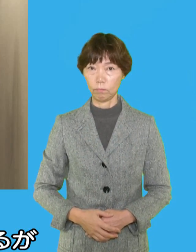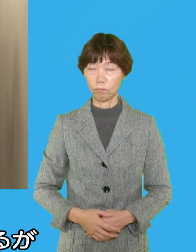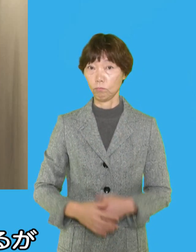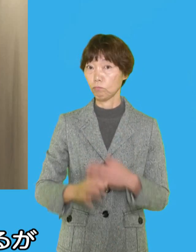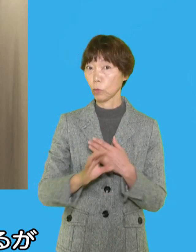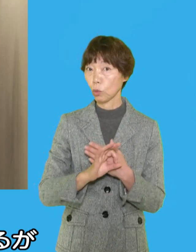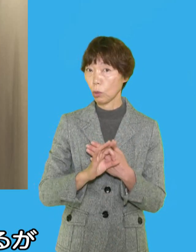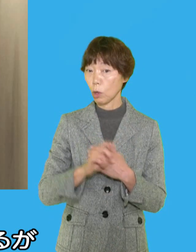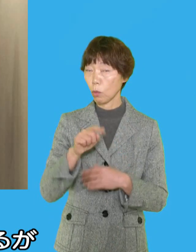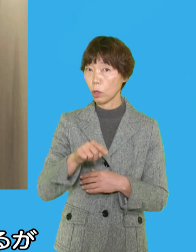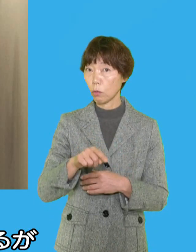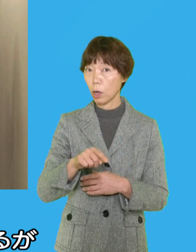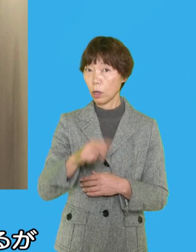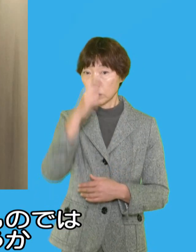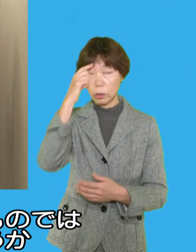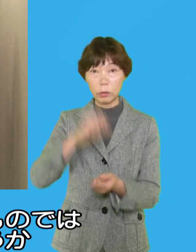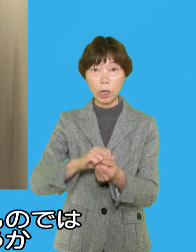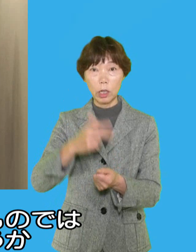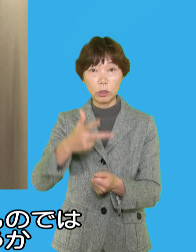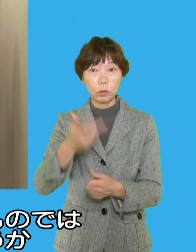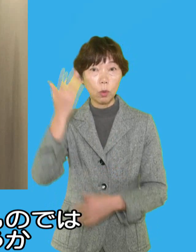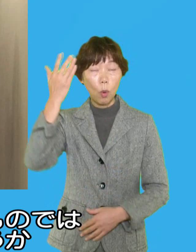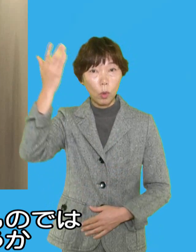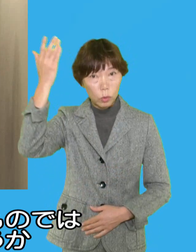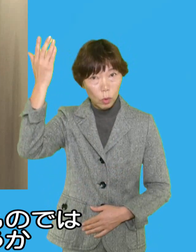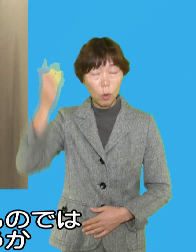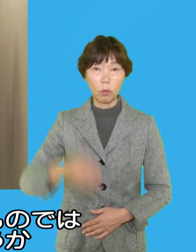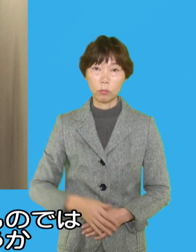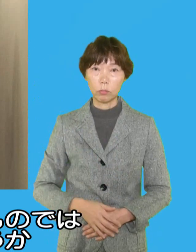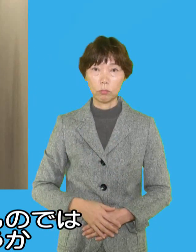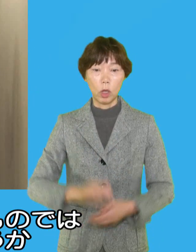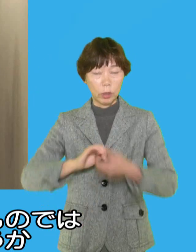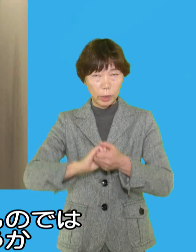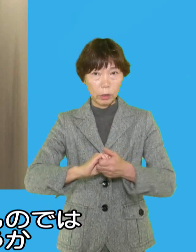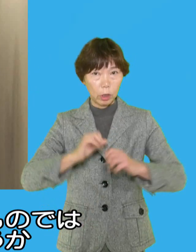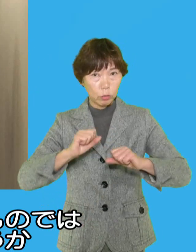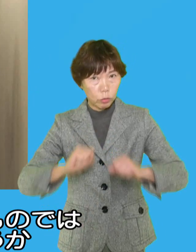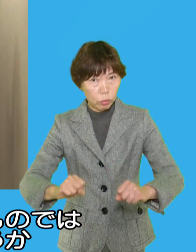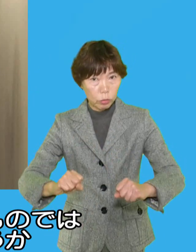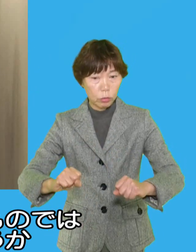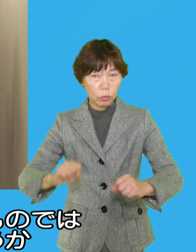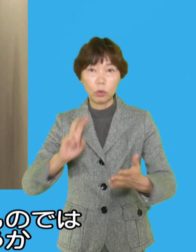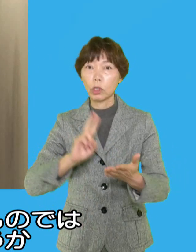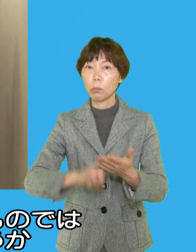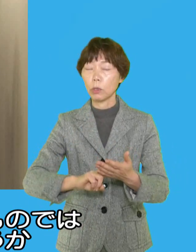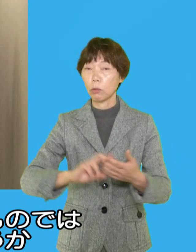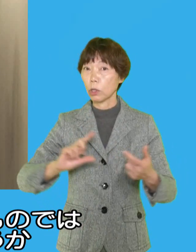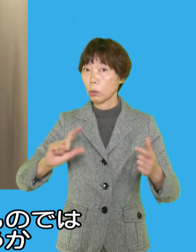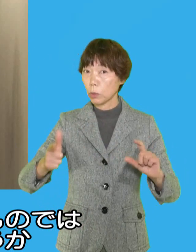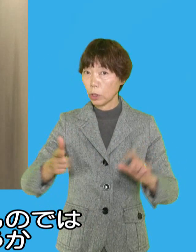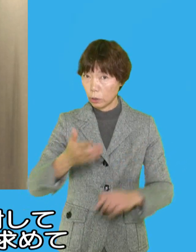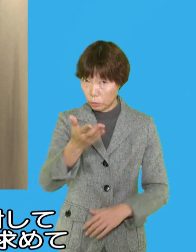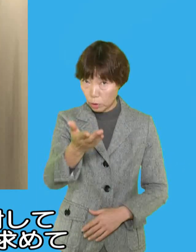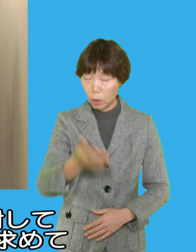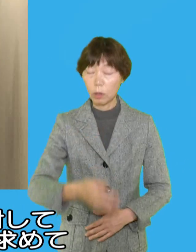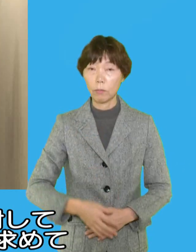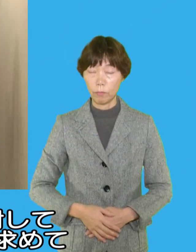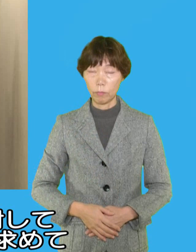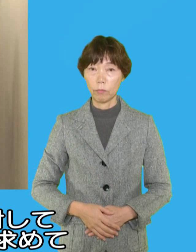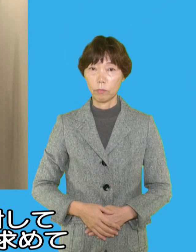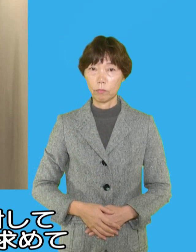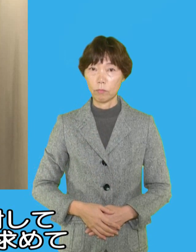としての構想であるけれども確実にやると決まったものではないということなんでしょうか。あるいは